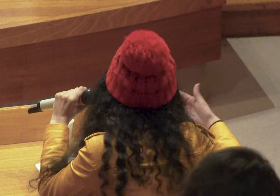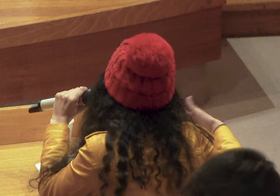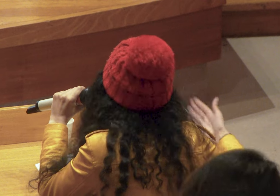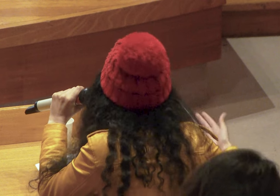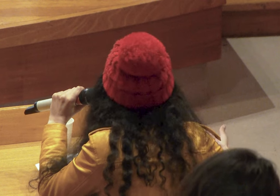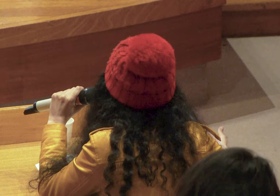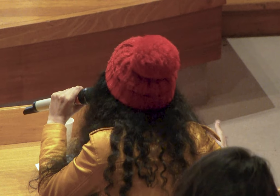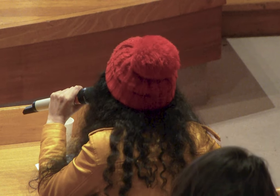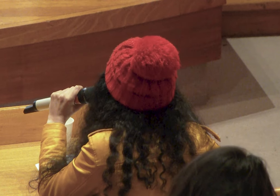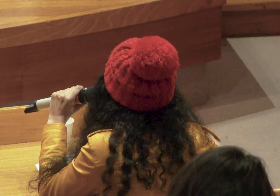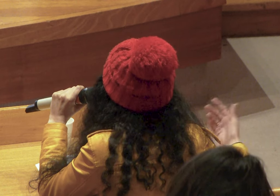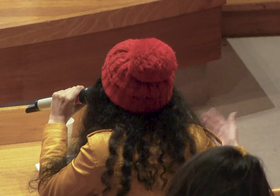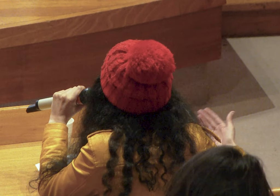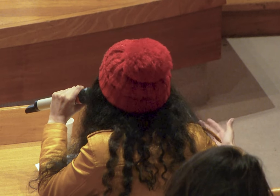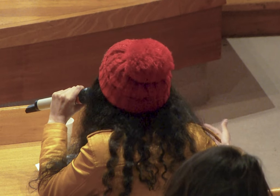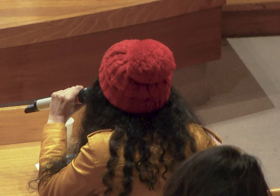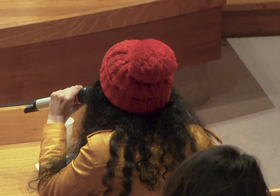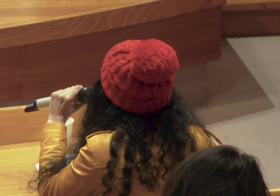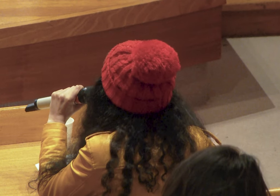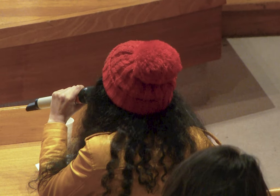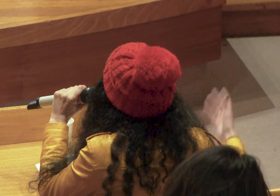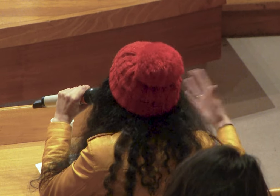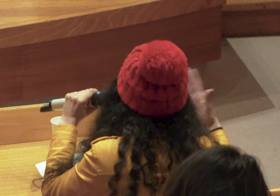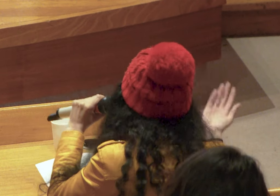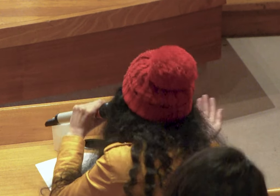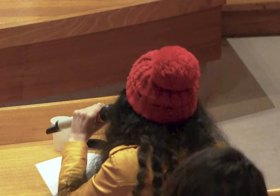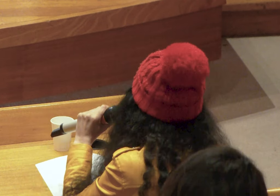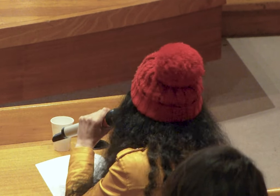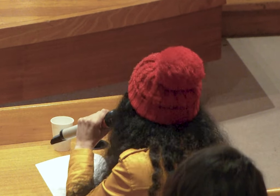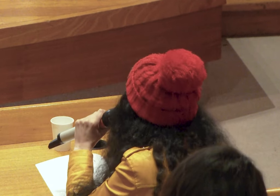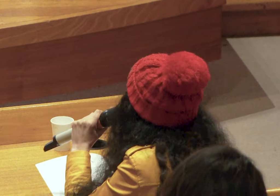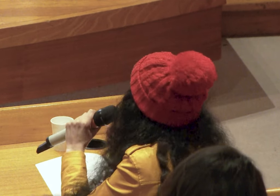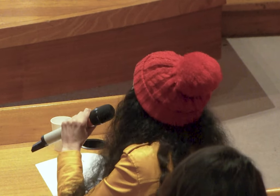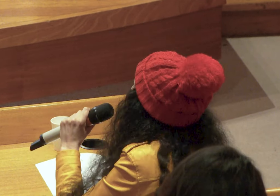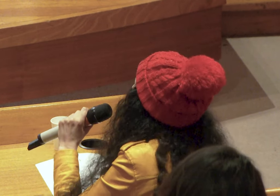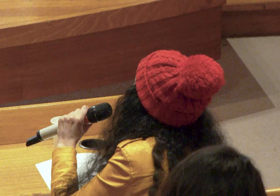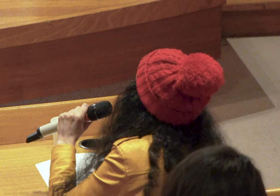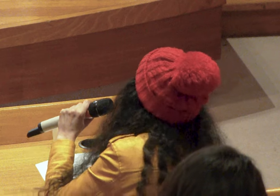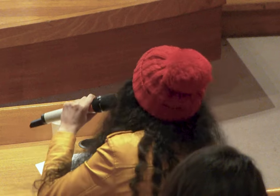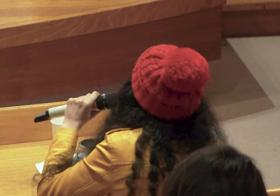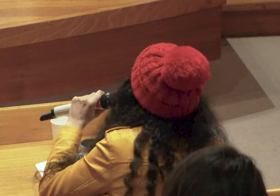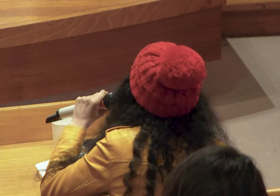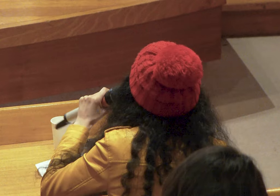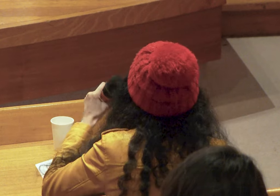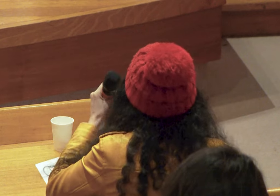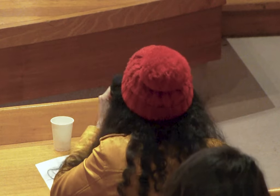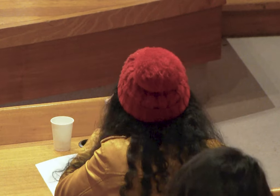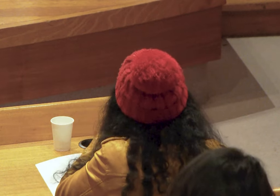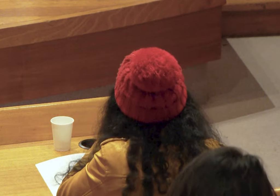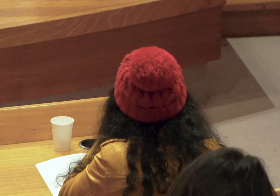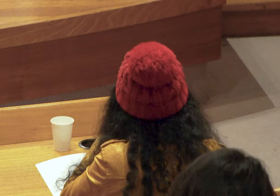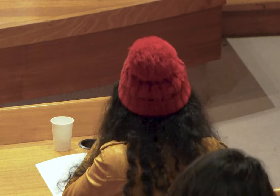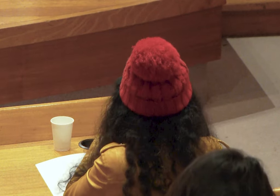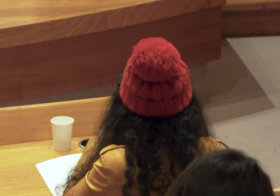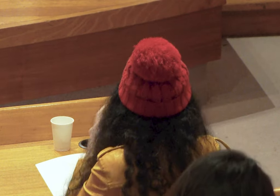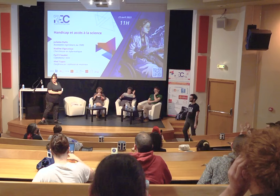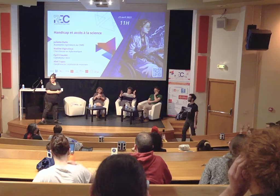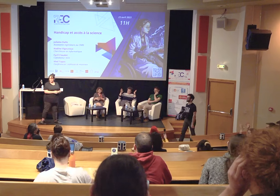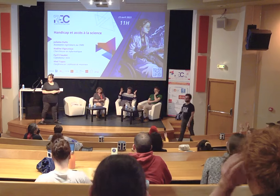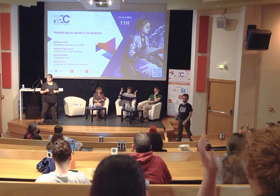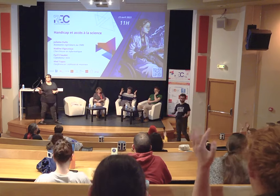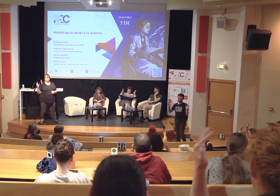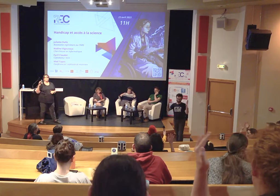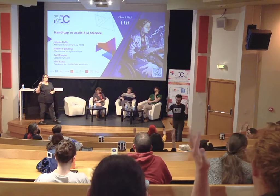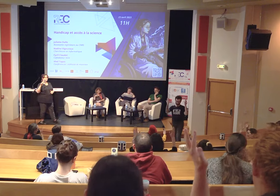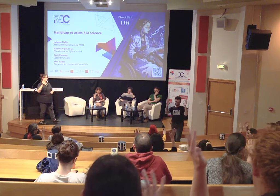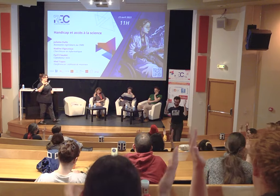précaires. En général, quand on est en situation de handicap, on est précaire. Donc, je ne vais pas plus monopoliser, mais voilà mon retour. Merci.